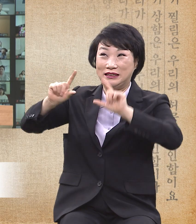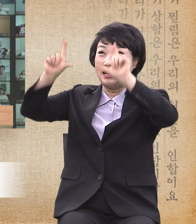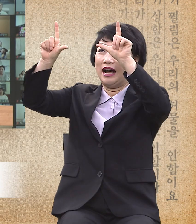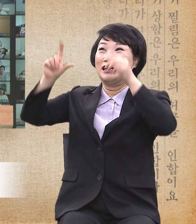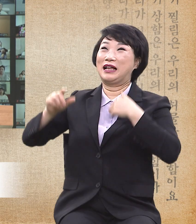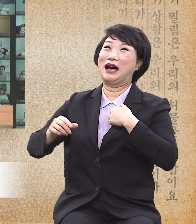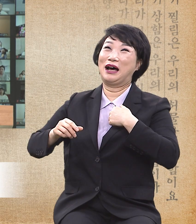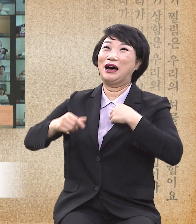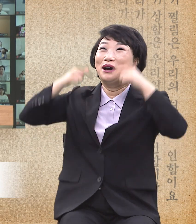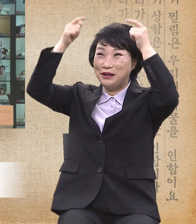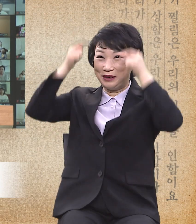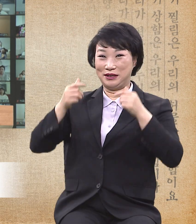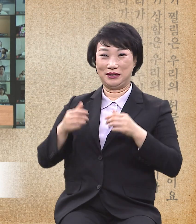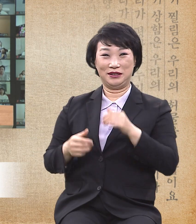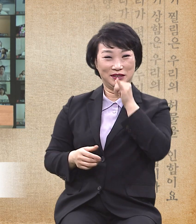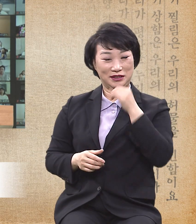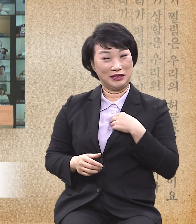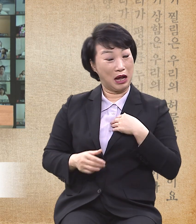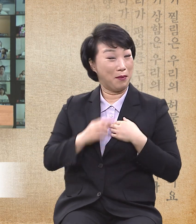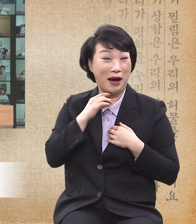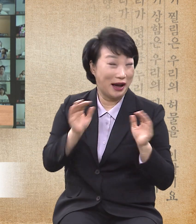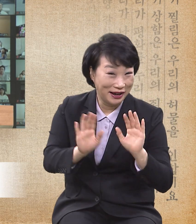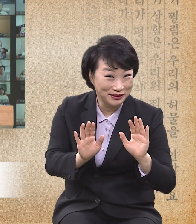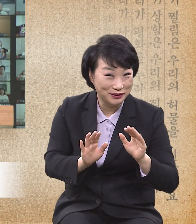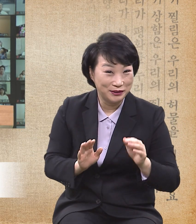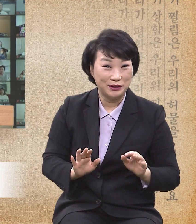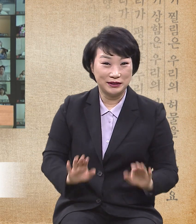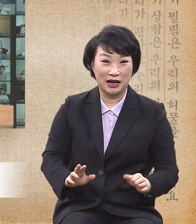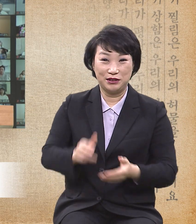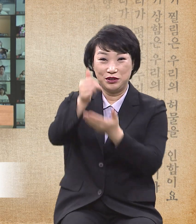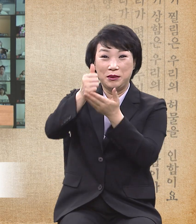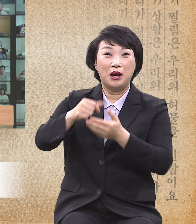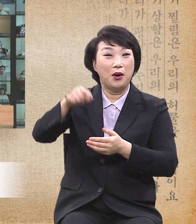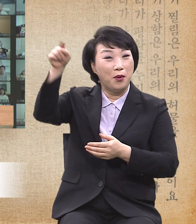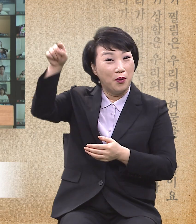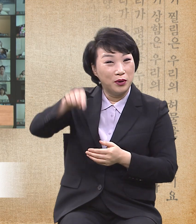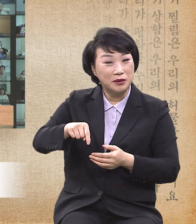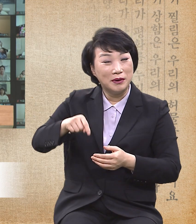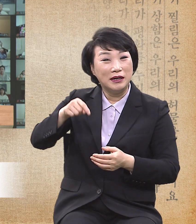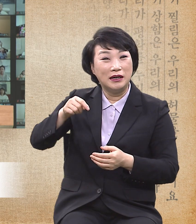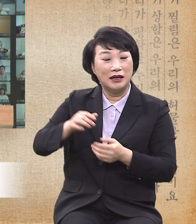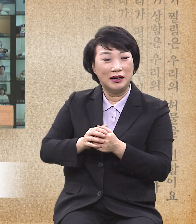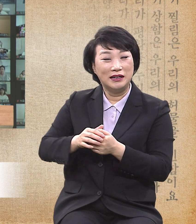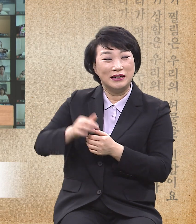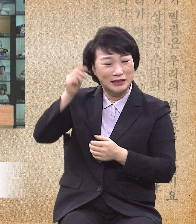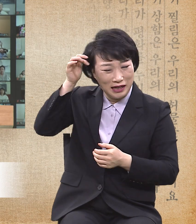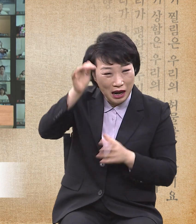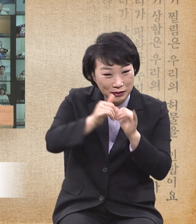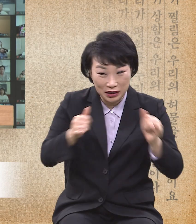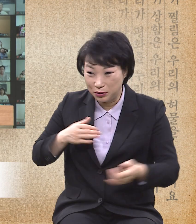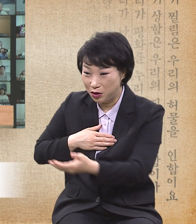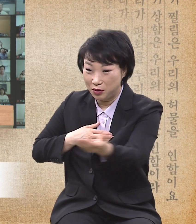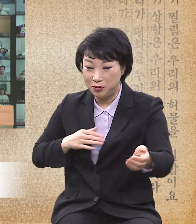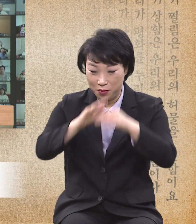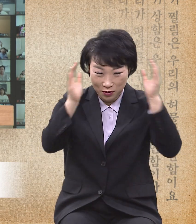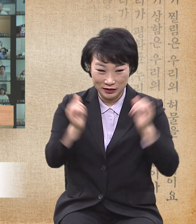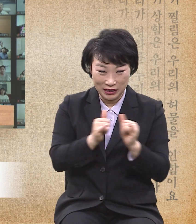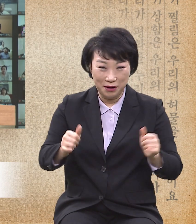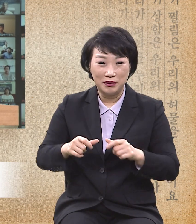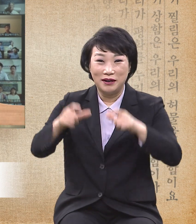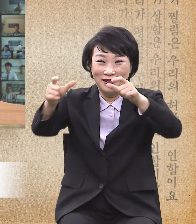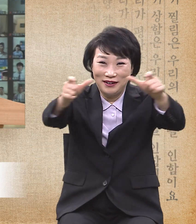그날에 내게 주실 것이니 내게만 아니라 주의 나타나심을 사모하는 모든 자에게